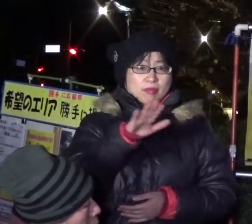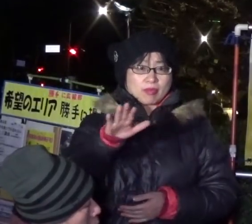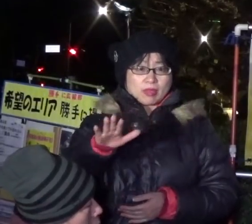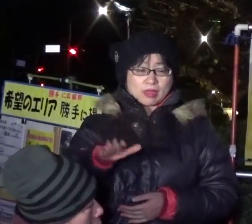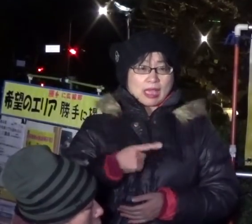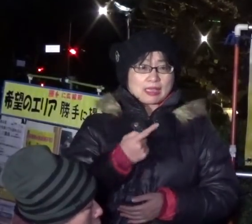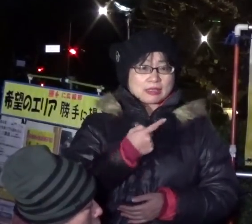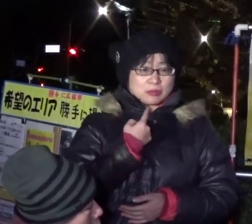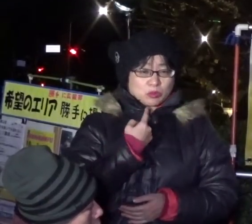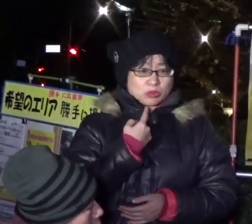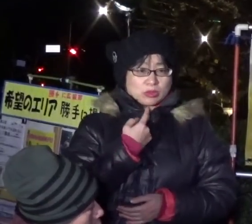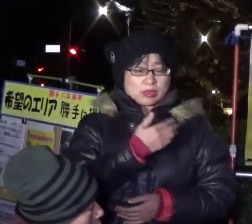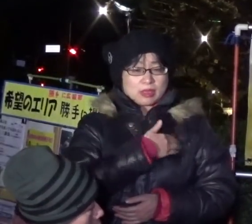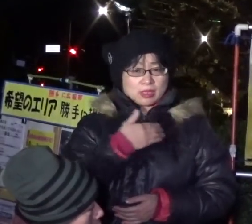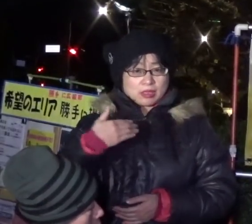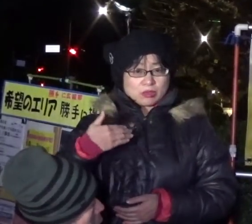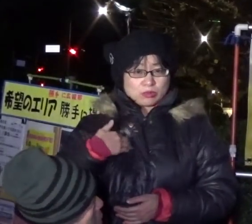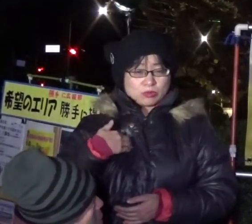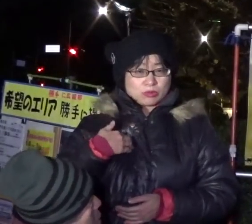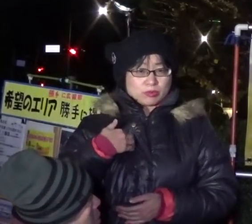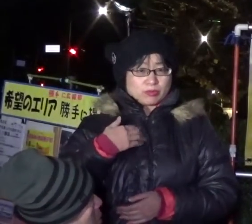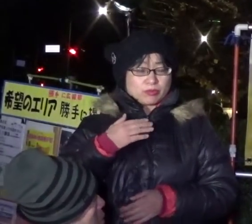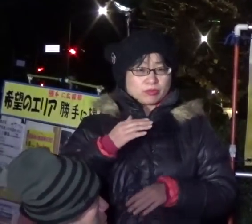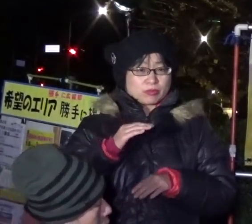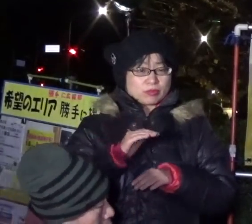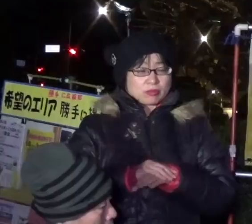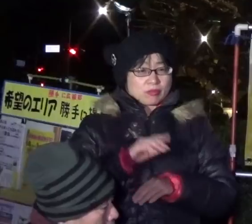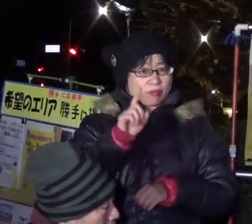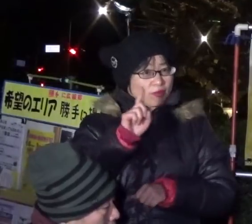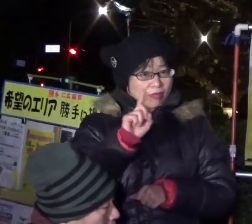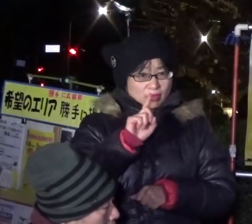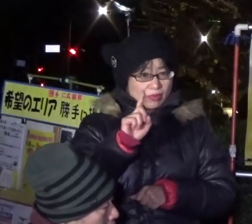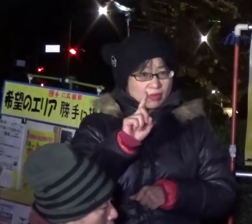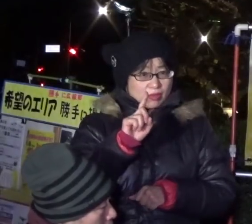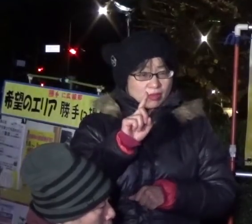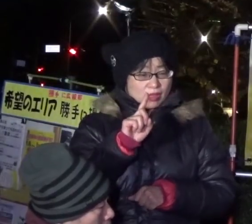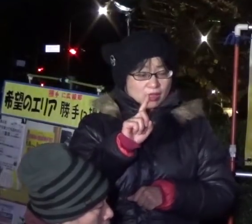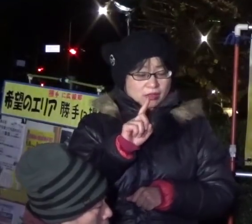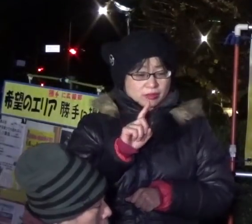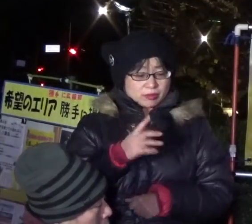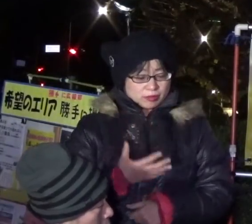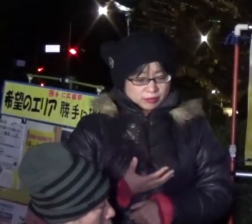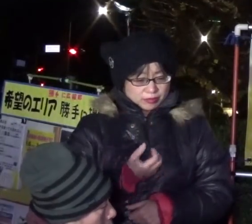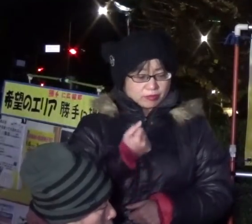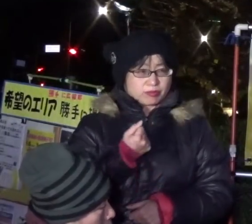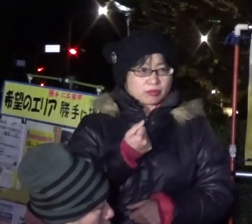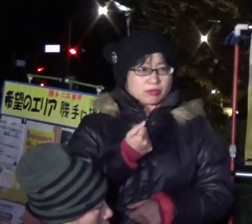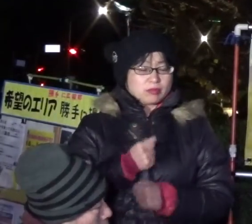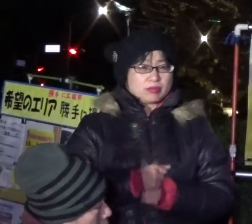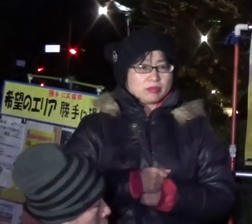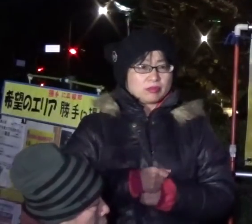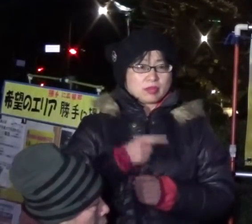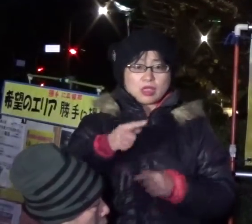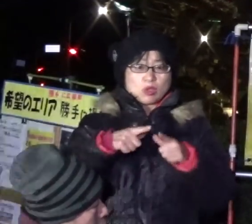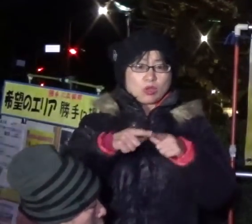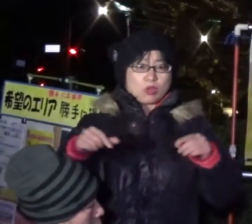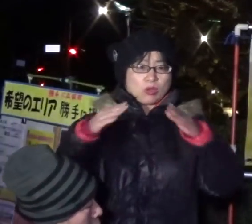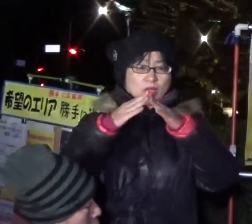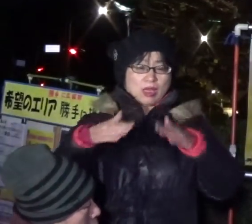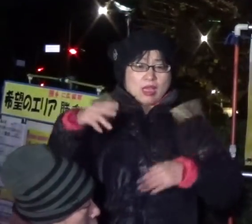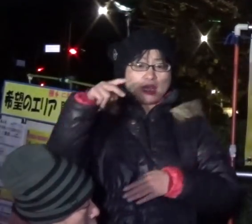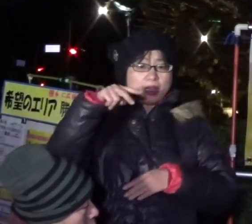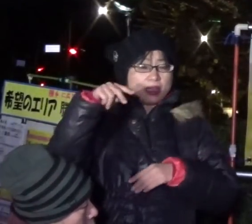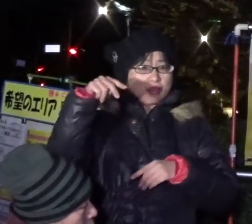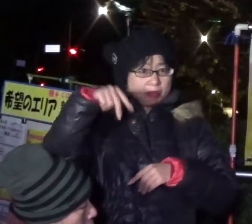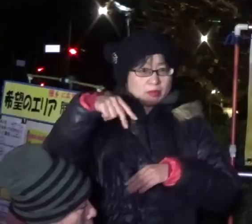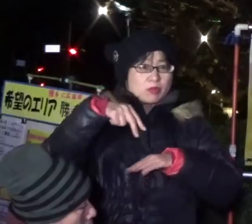分にできることを何かないかって探しながら、勇気を持って初めてこの国会前に来